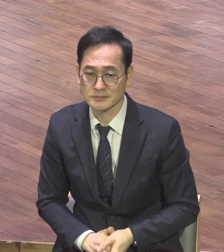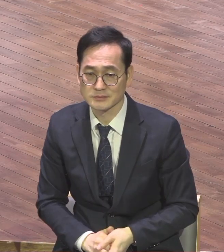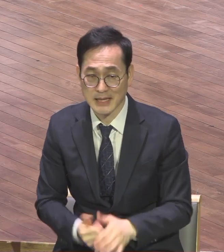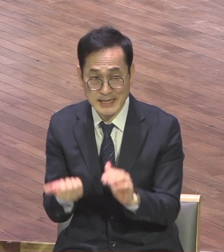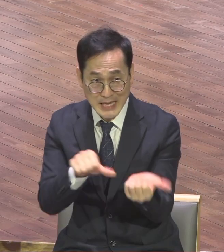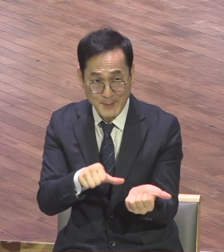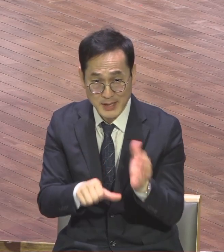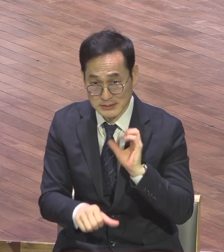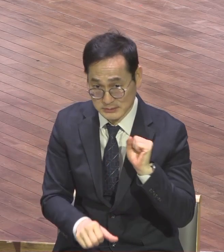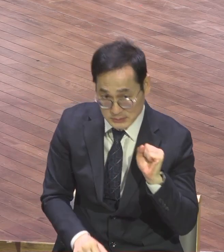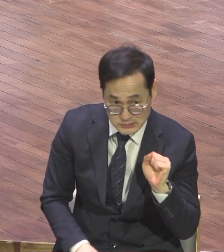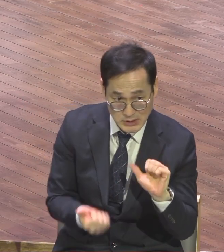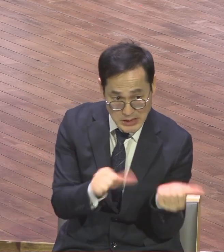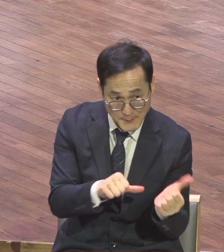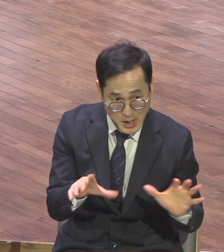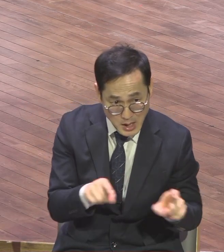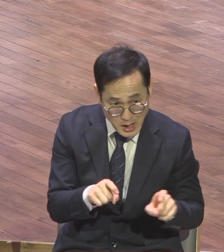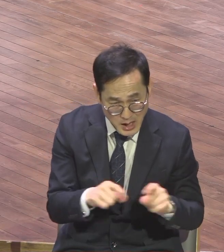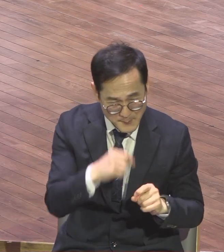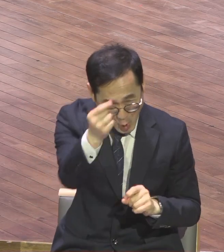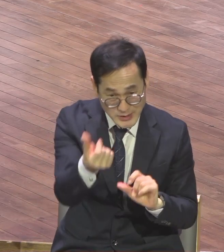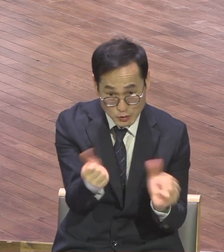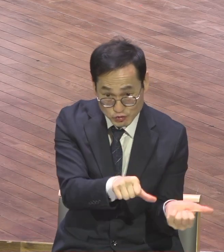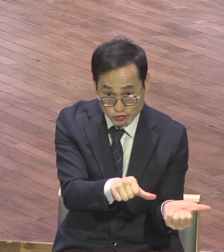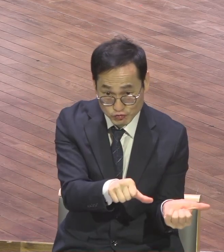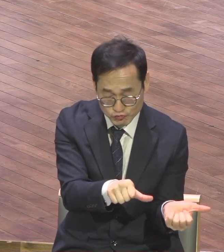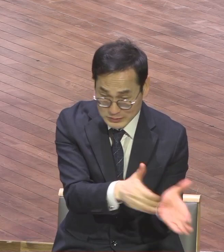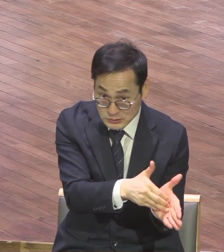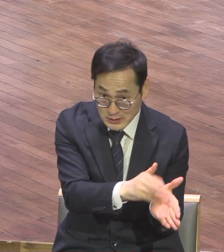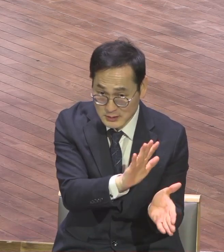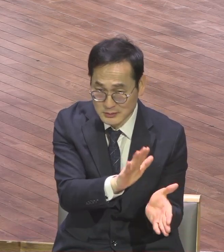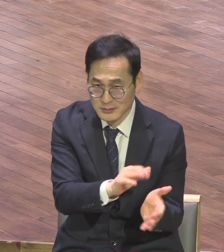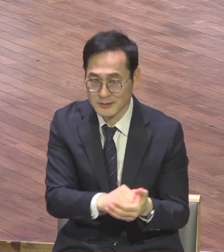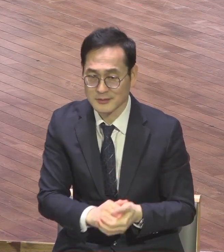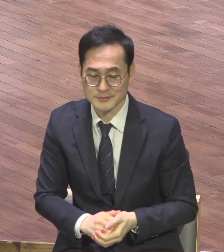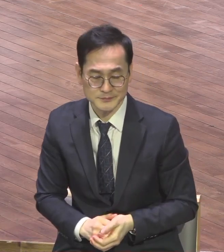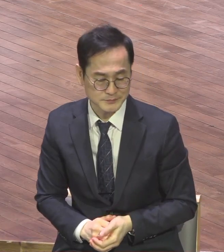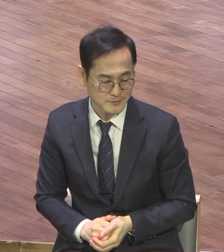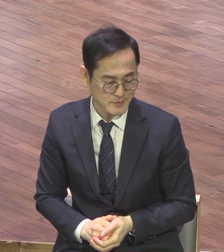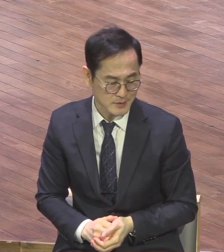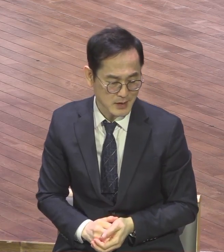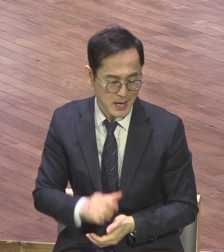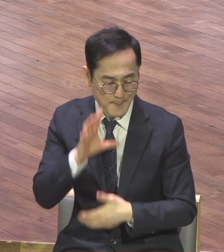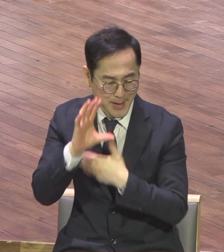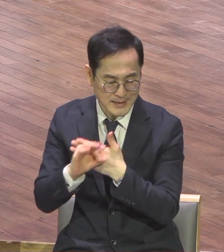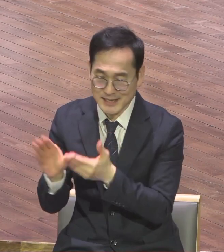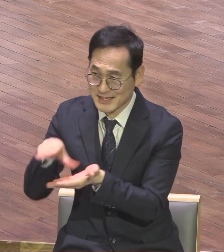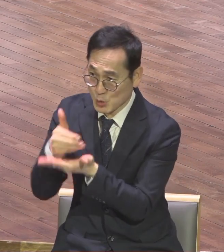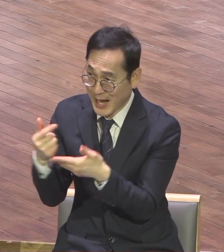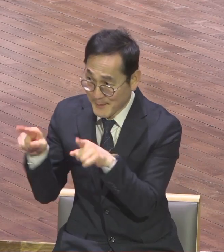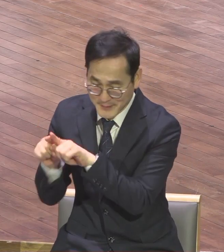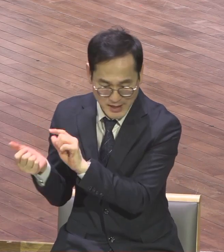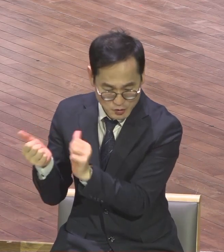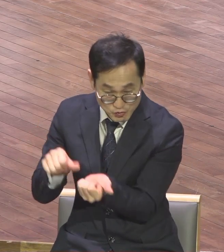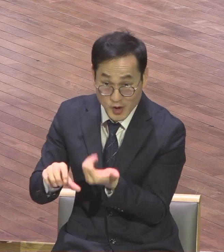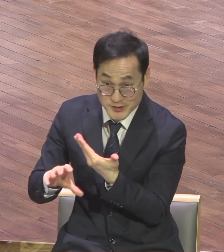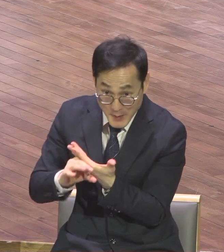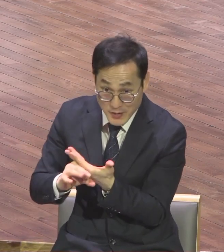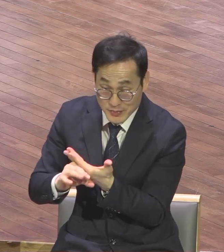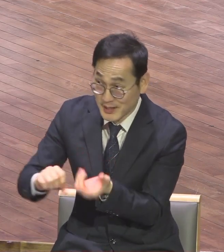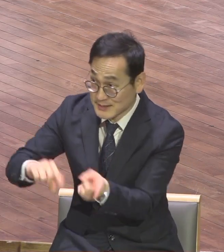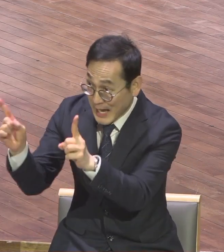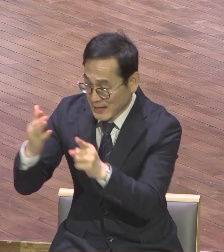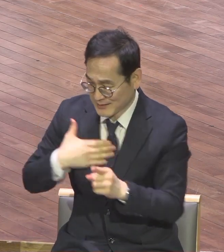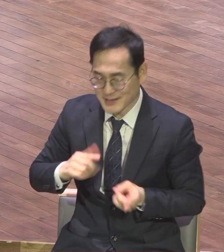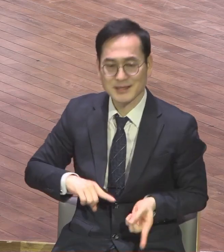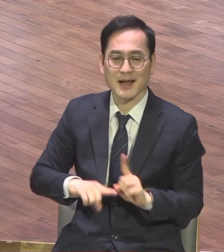수가 없다. 바울은 로마서 6장 8절을 9절에 이렇게 고백합니다. 만일 우리가 그리스도와 함께 죽었으면 또한 그와 함께 살 줄을